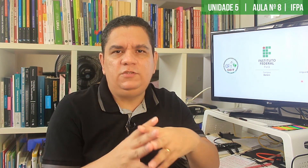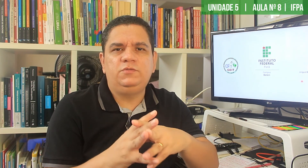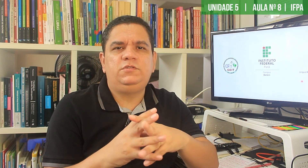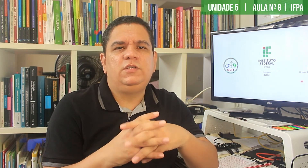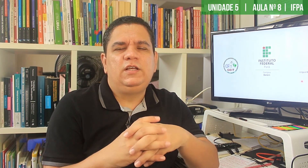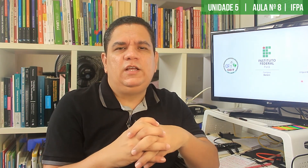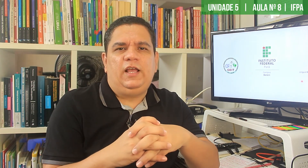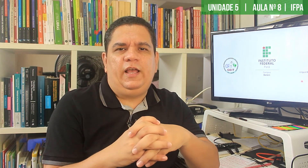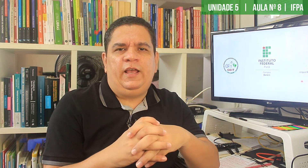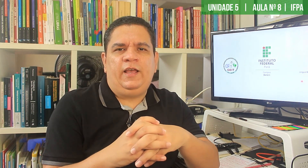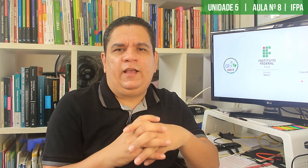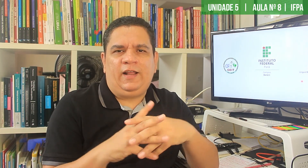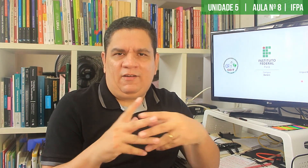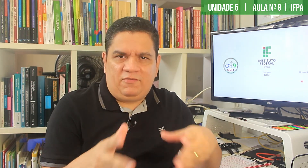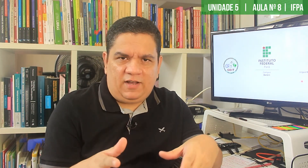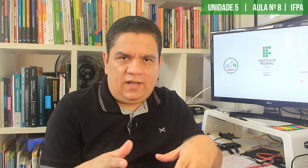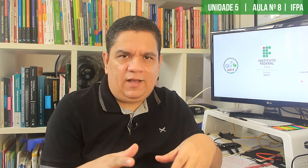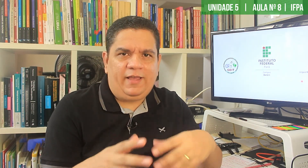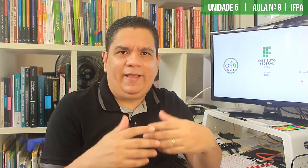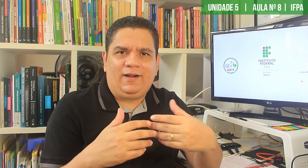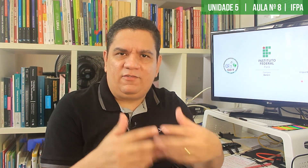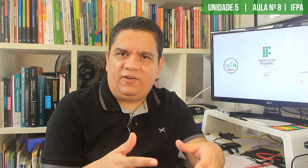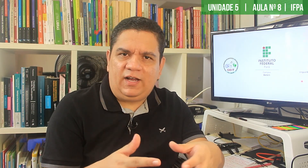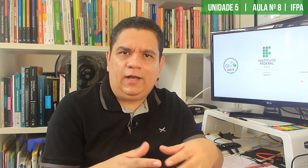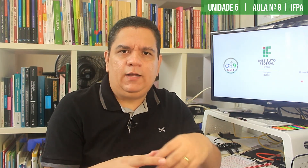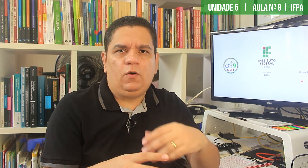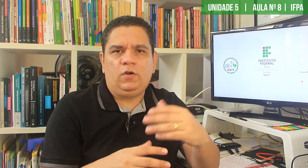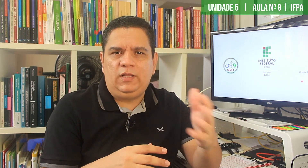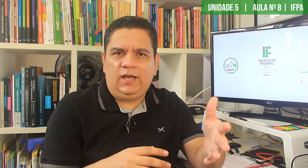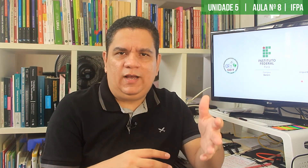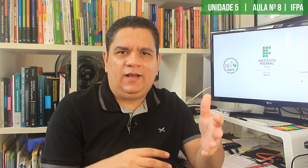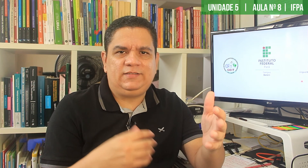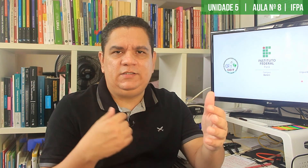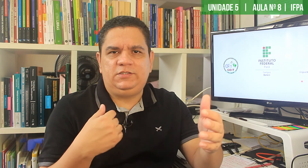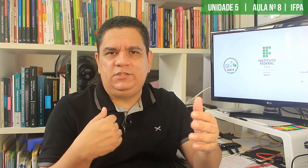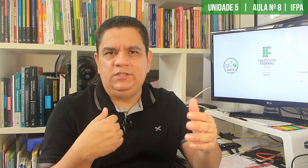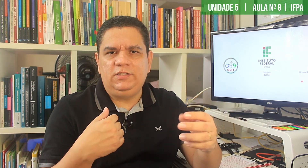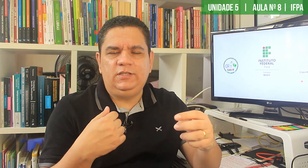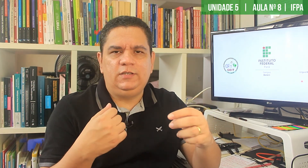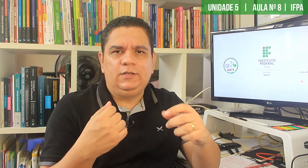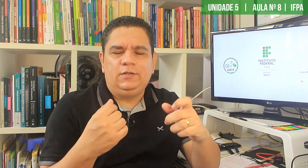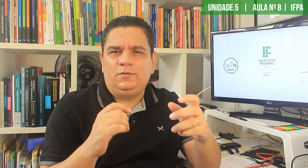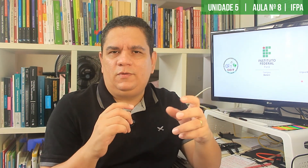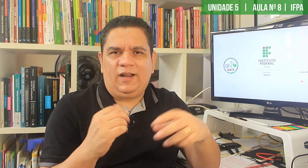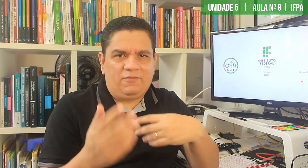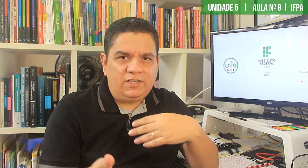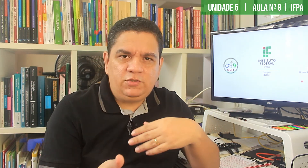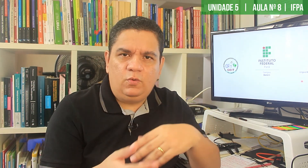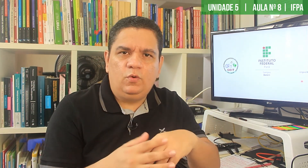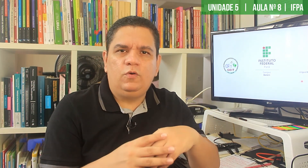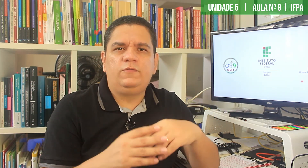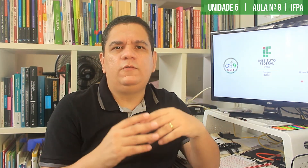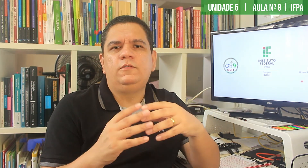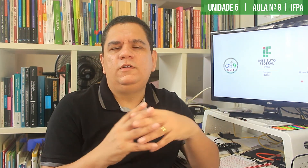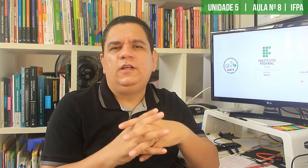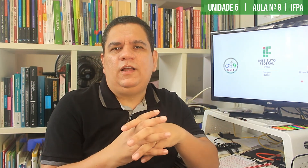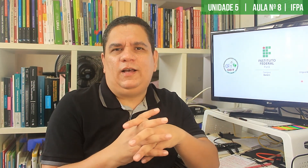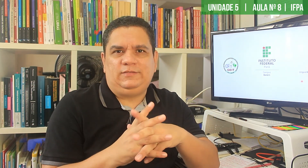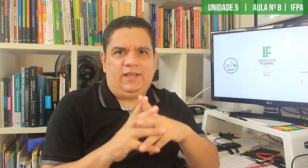vídeos, gravar, regravar, olhar, assistir, gravar de novo, até